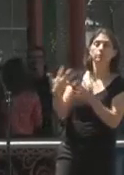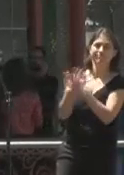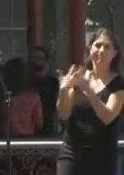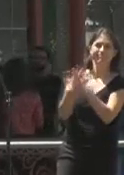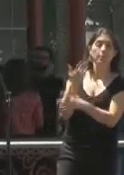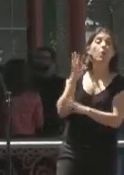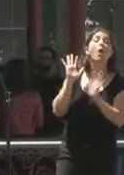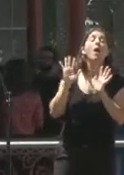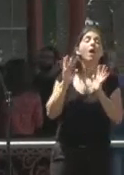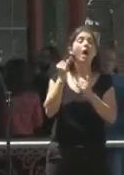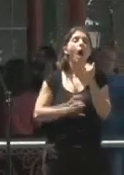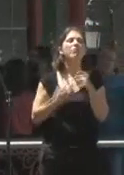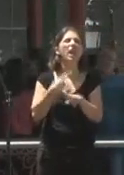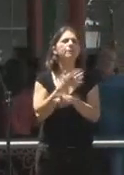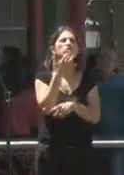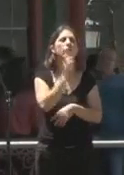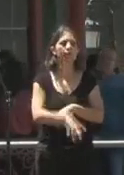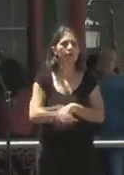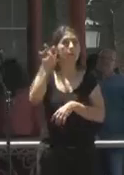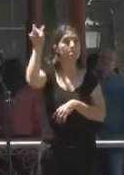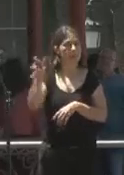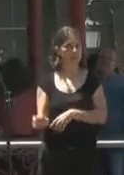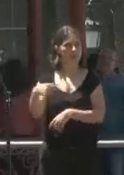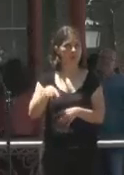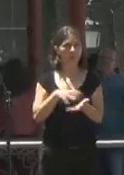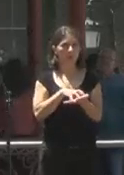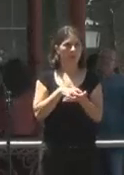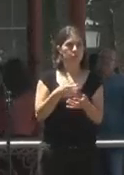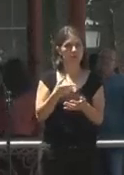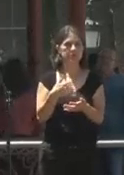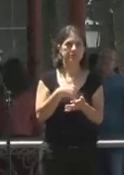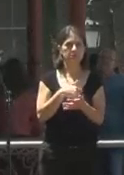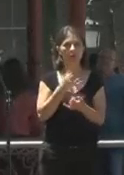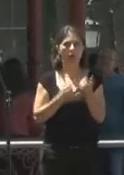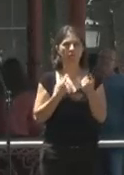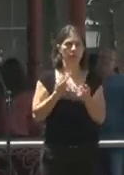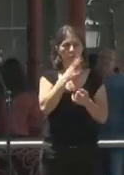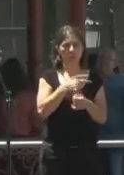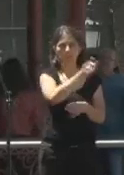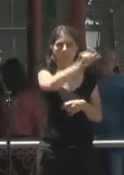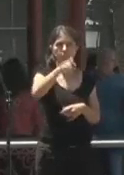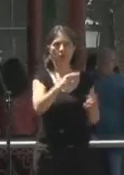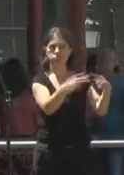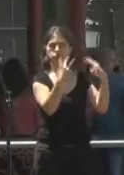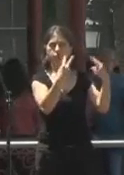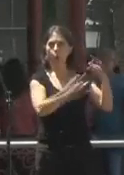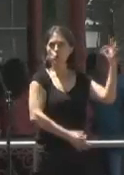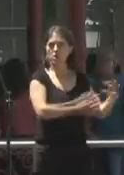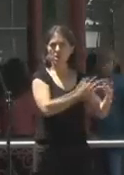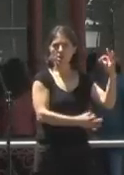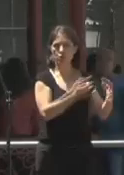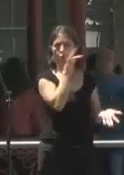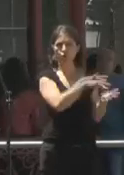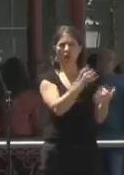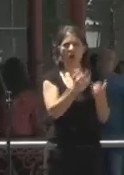es exclusivamente el de aquel que tiene inquietud con respecto al juicio de la ciudadanía. Para la mayor parte de nuestra gente lo que hay no